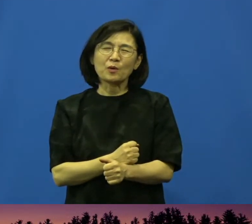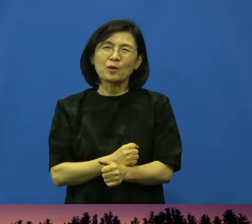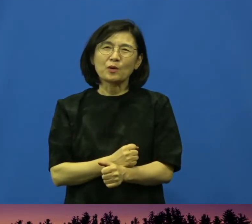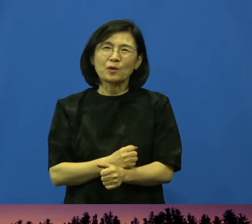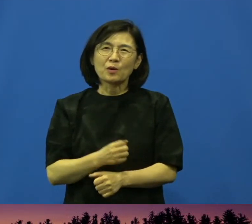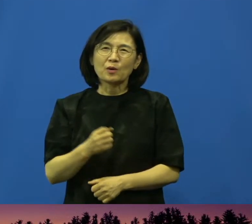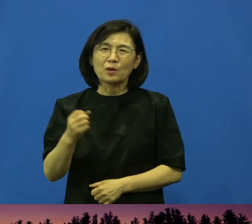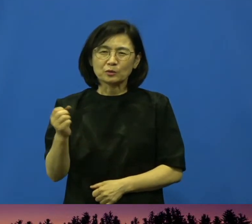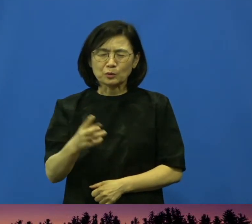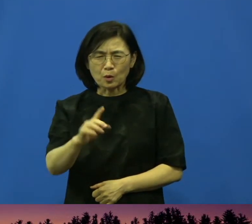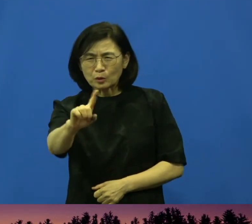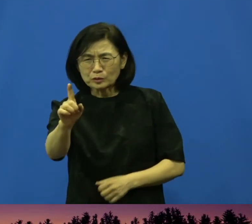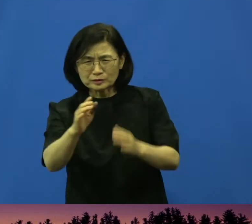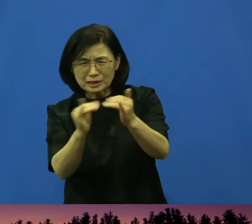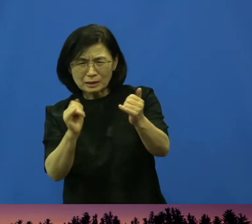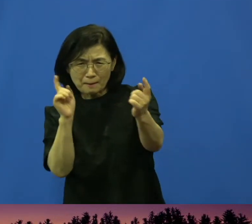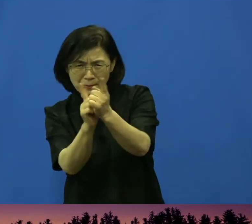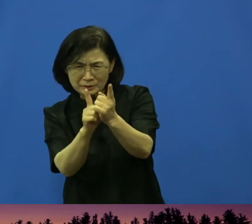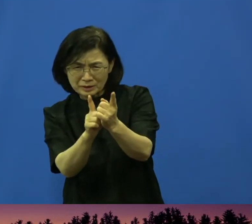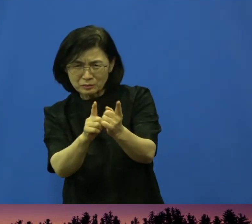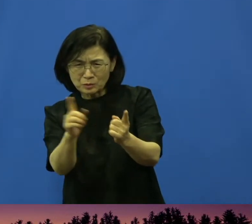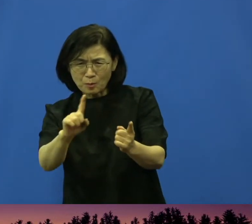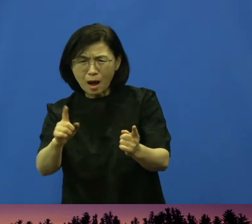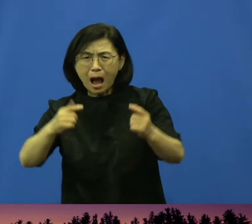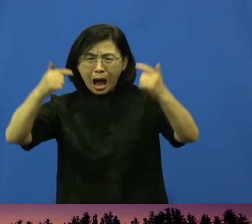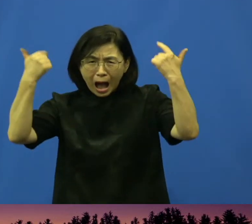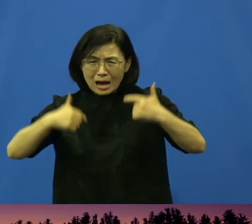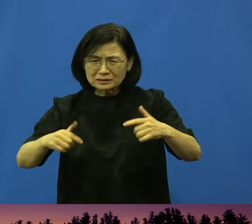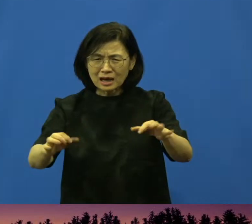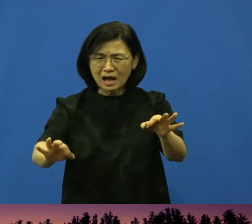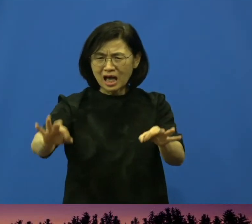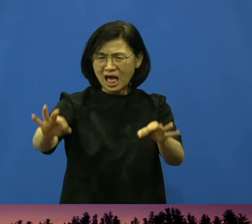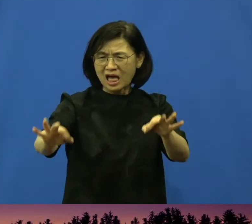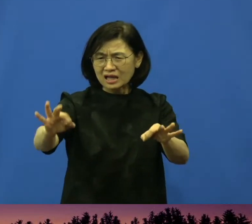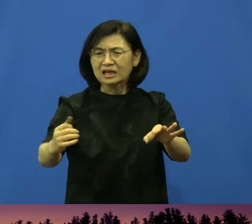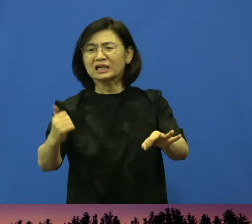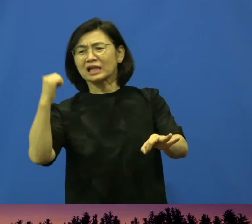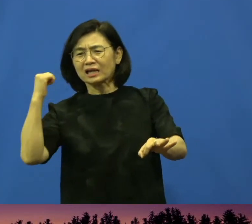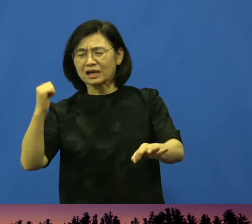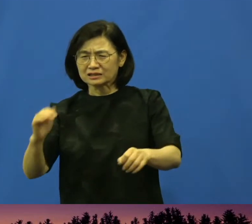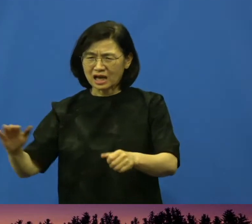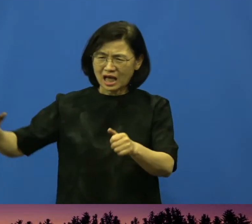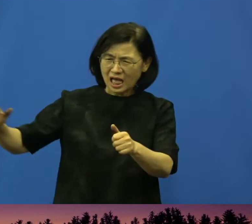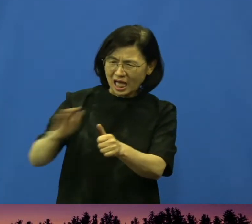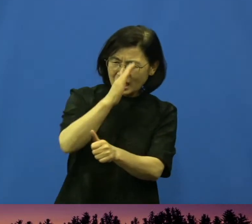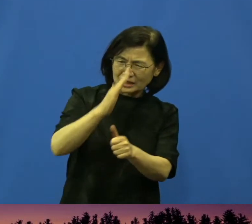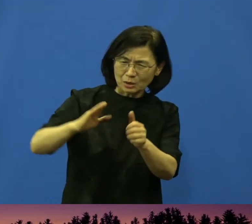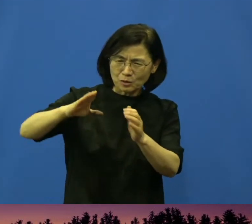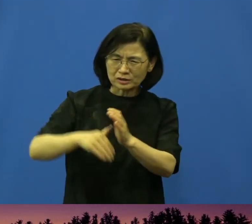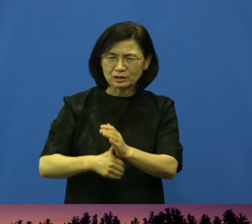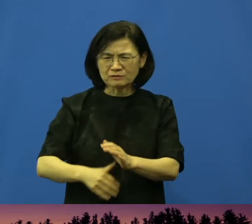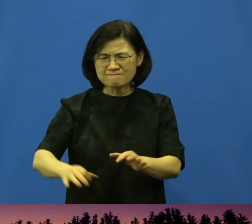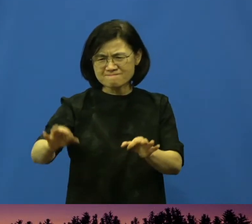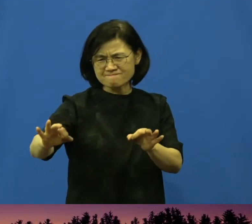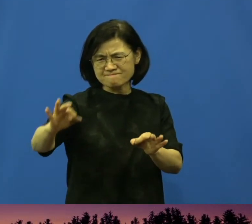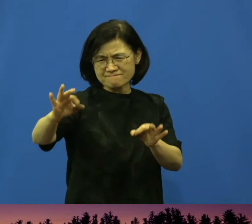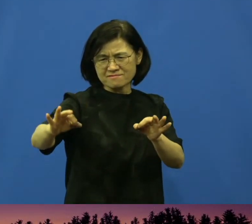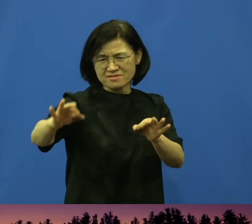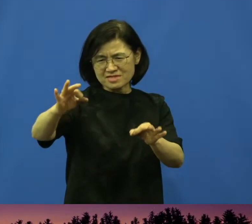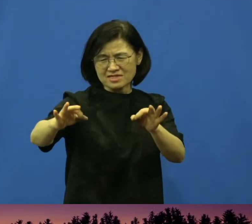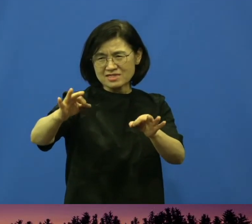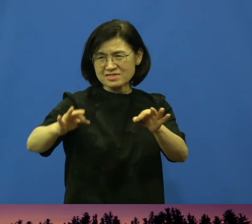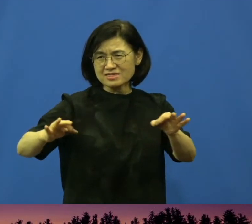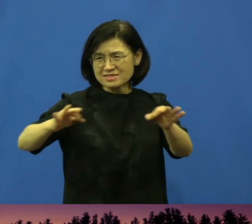항상 내기하자요, 내기. 그리고 갑자기 내기하자 탁구 치는데 내기하는 순간부터 눈빛이 달라져요, 눈빛이.